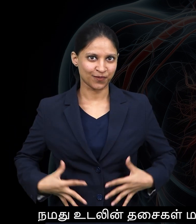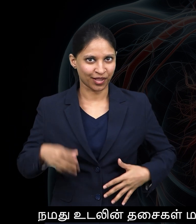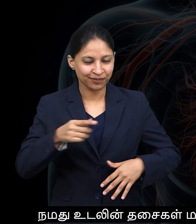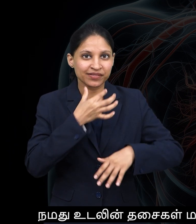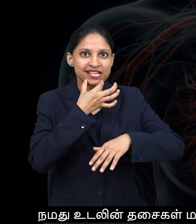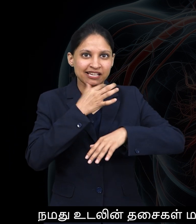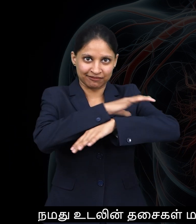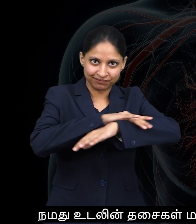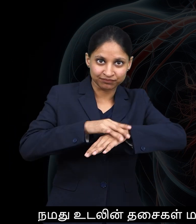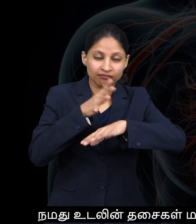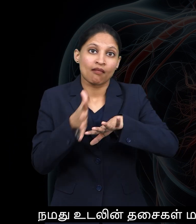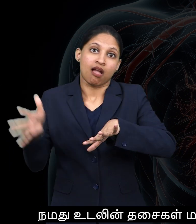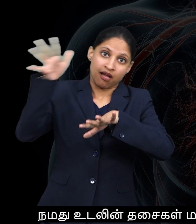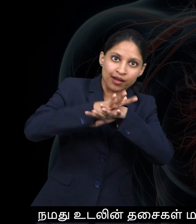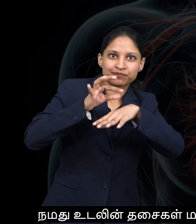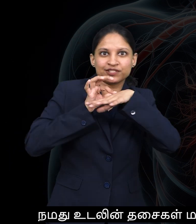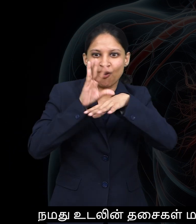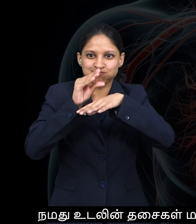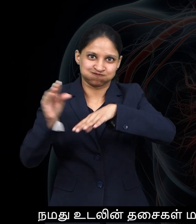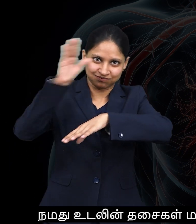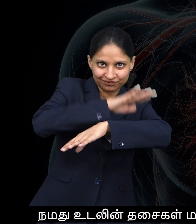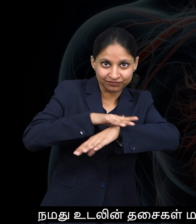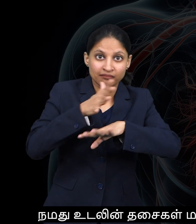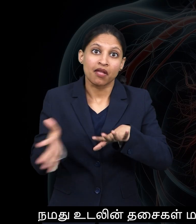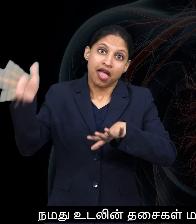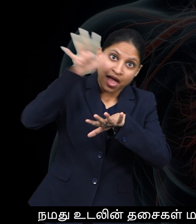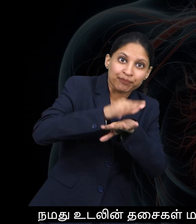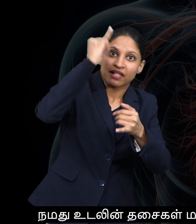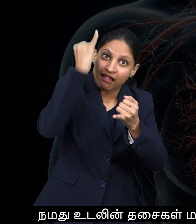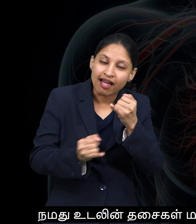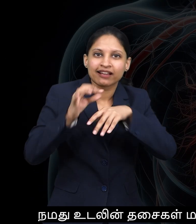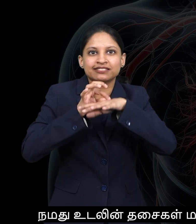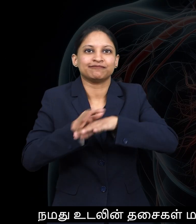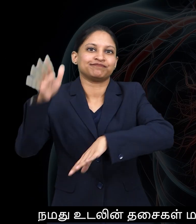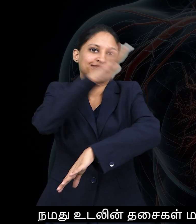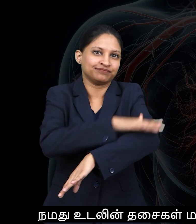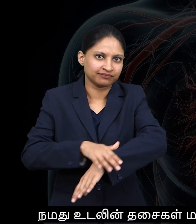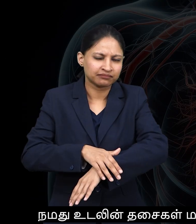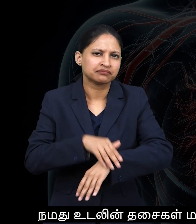நமது உடலின் தசைகள் மற்றும் எலும்புகளை தோல் மூடுகிறது.